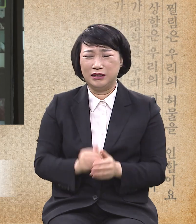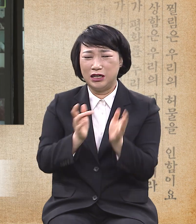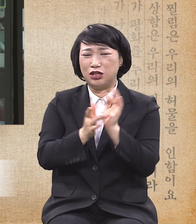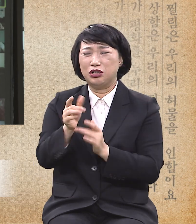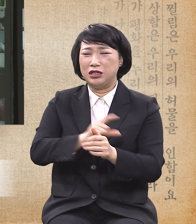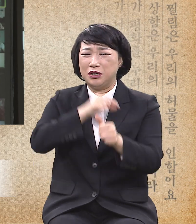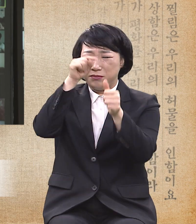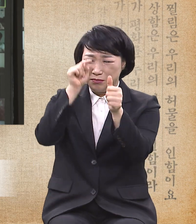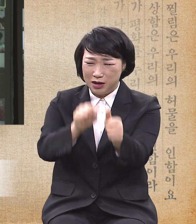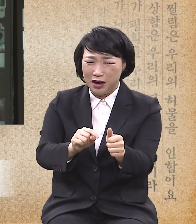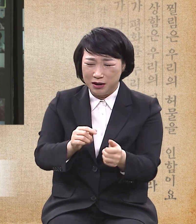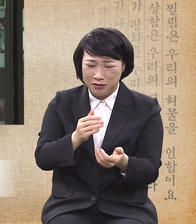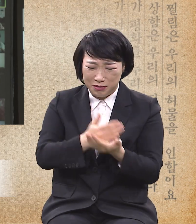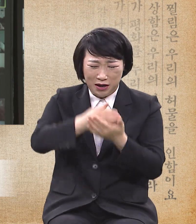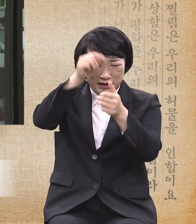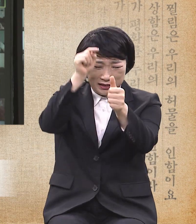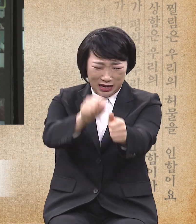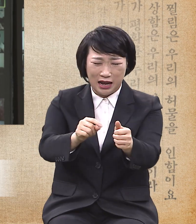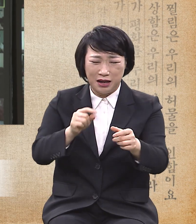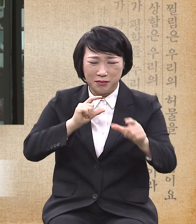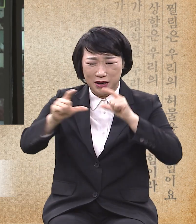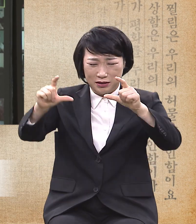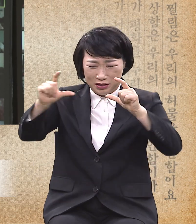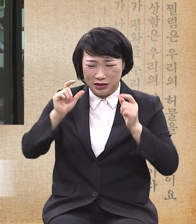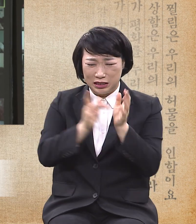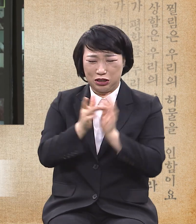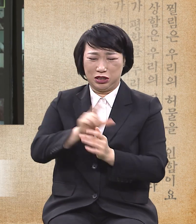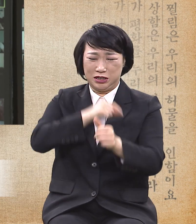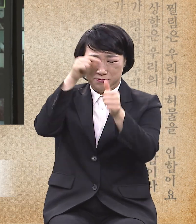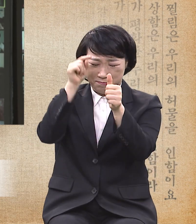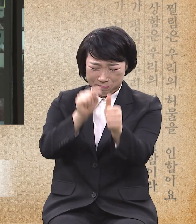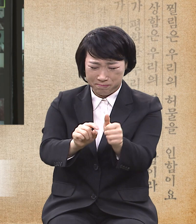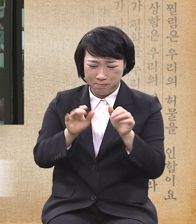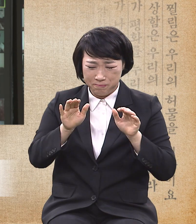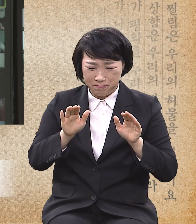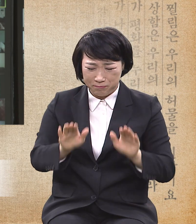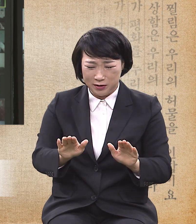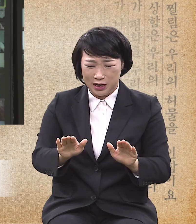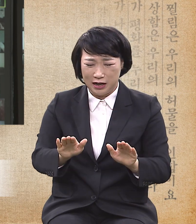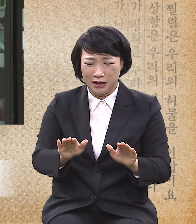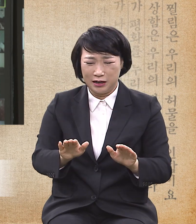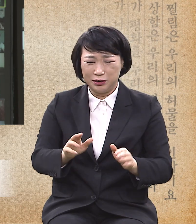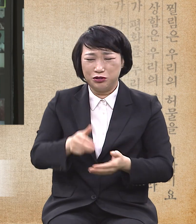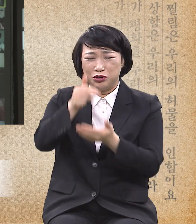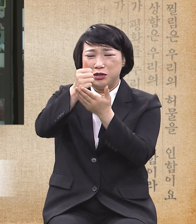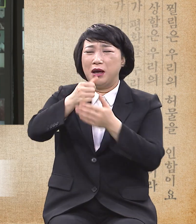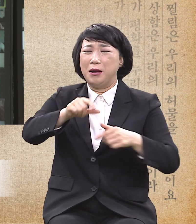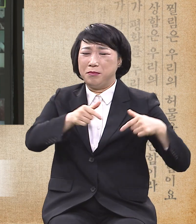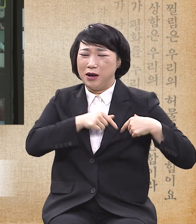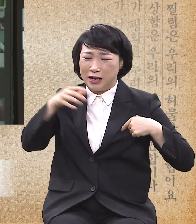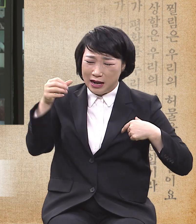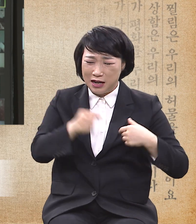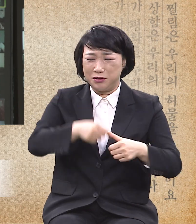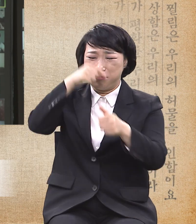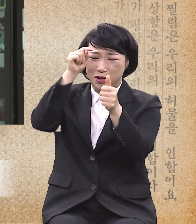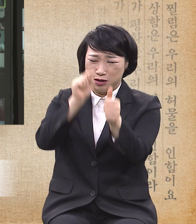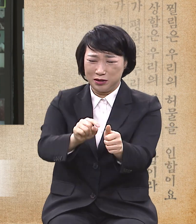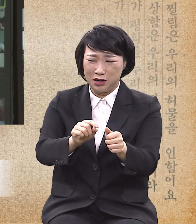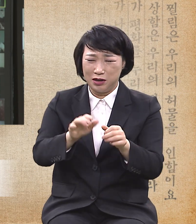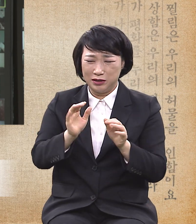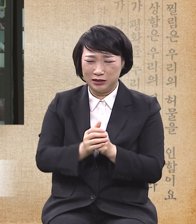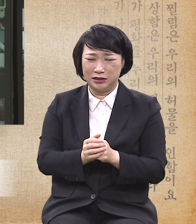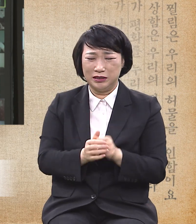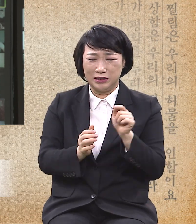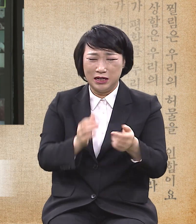떠나갈지어다. 예수의 이름으로 몰아내라고 말씀하신 예수님의 이름으로 명령하노니 주님의 명예를 그리고 명령하는